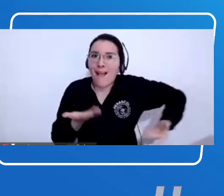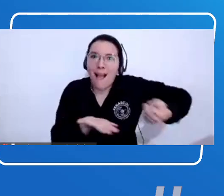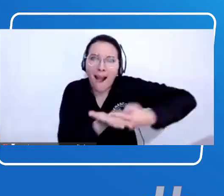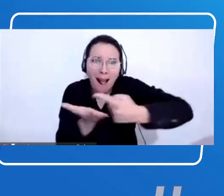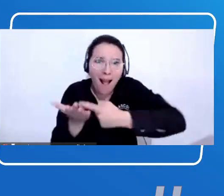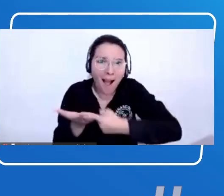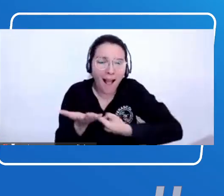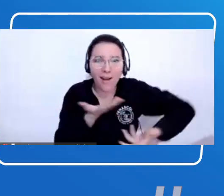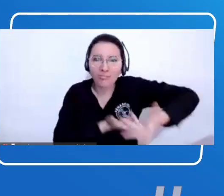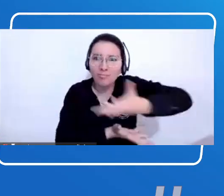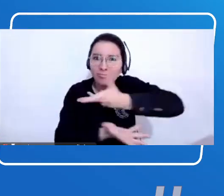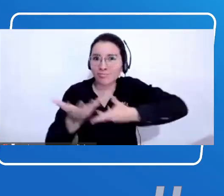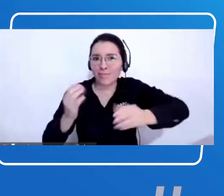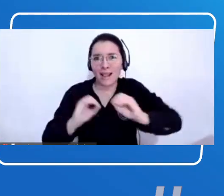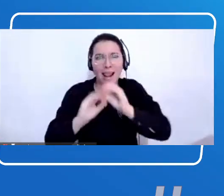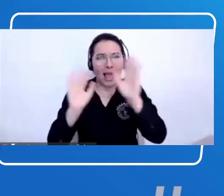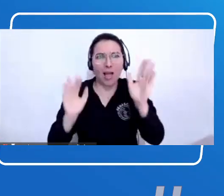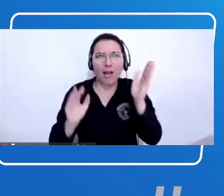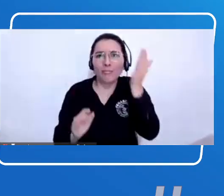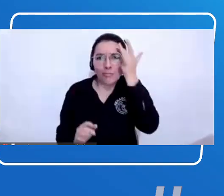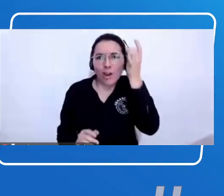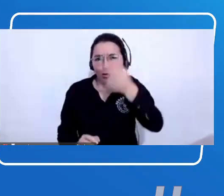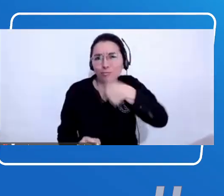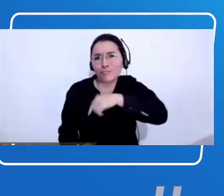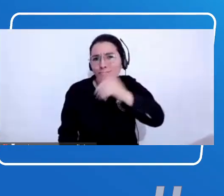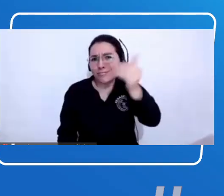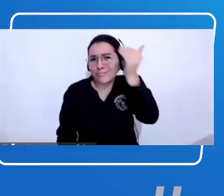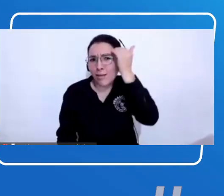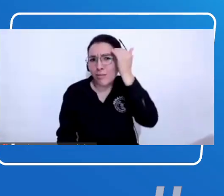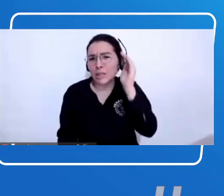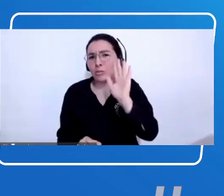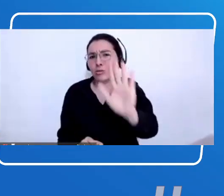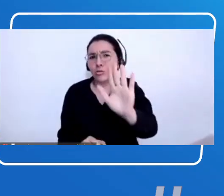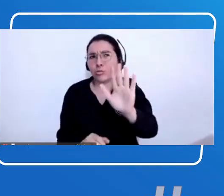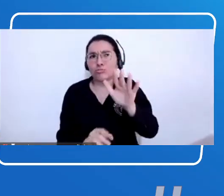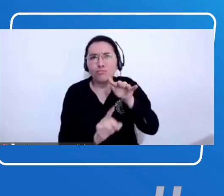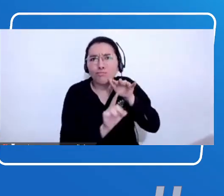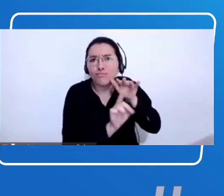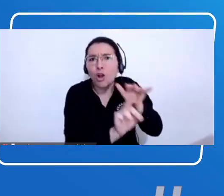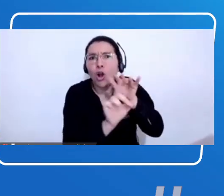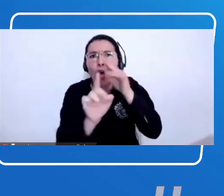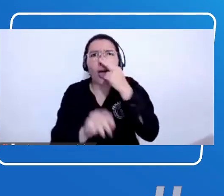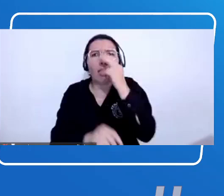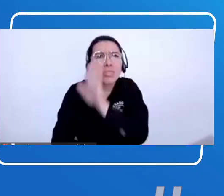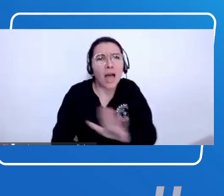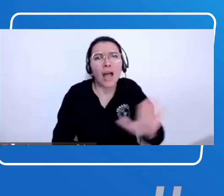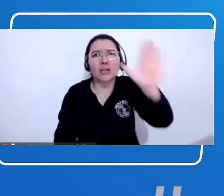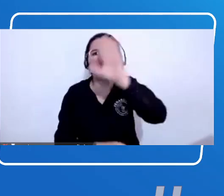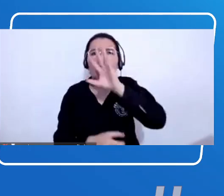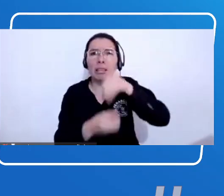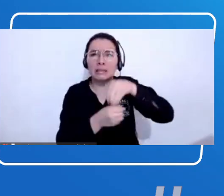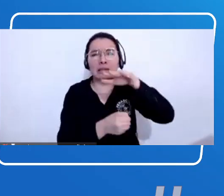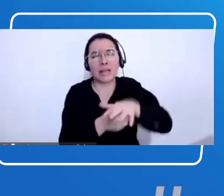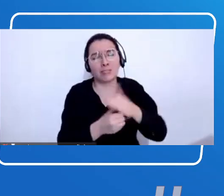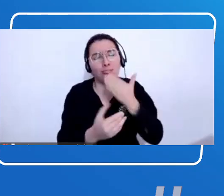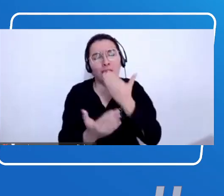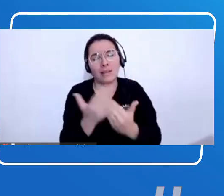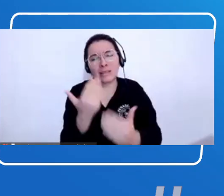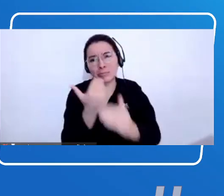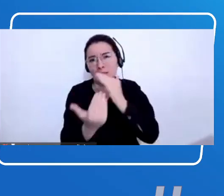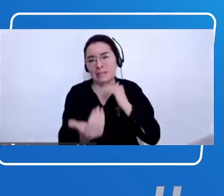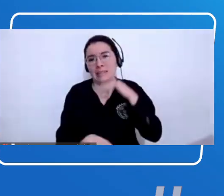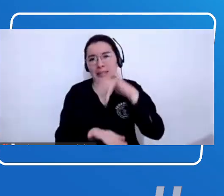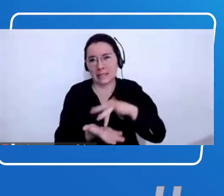porque sabemos de todo el ejercicio que han venido haciendo y toda la incidencia a nivel nacional y distrital, así que muchas gracias por la invitación.